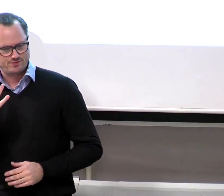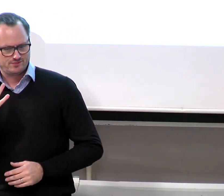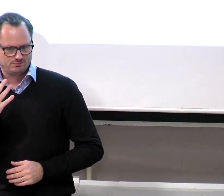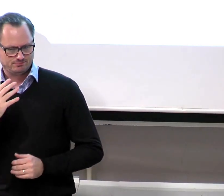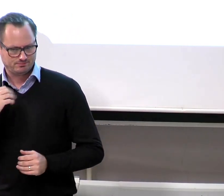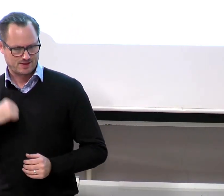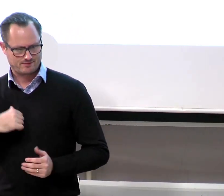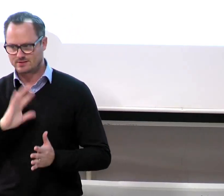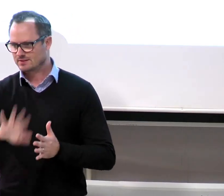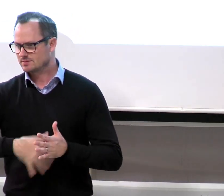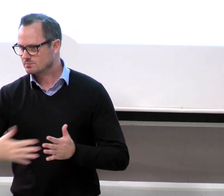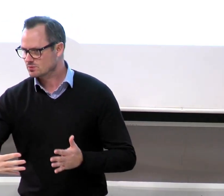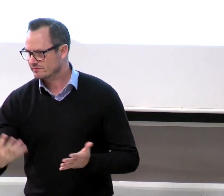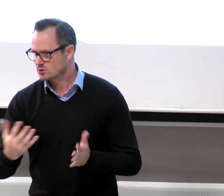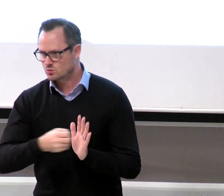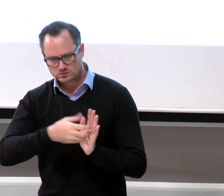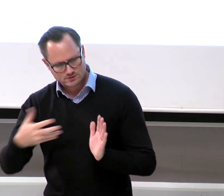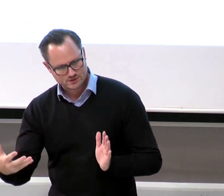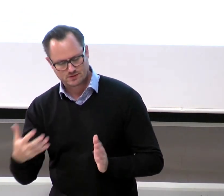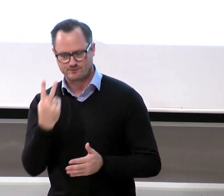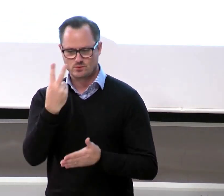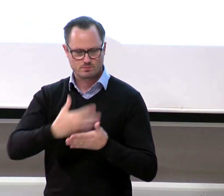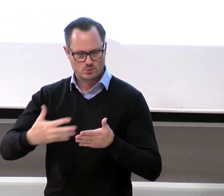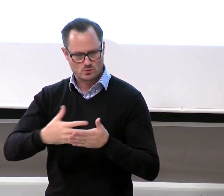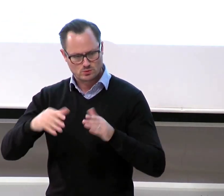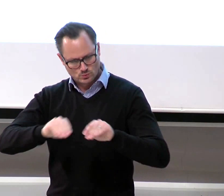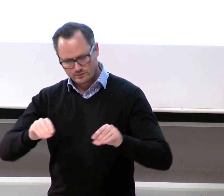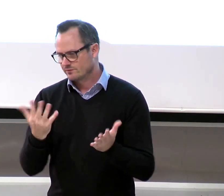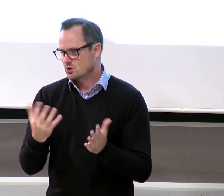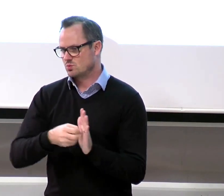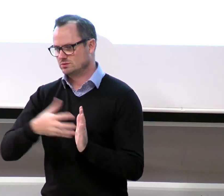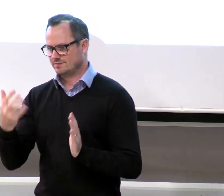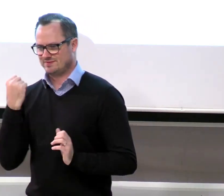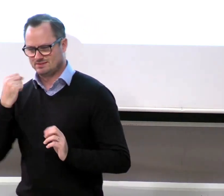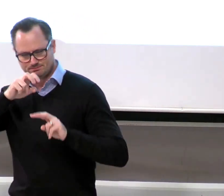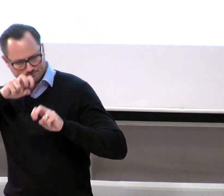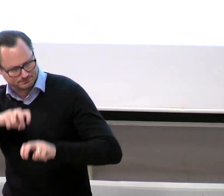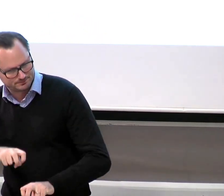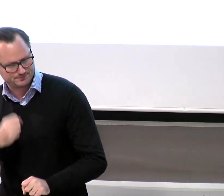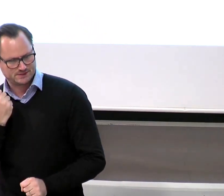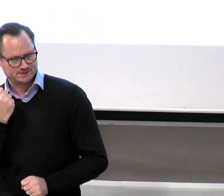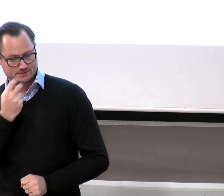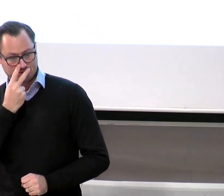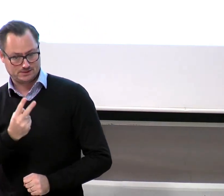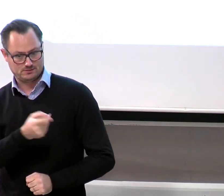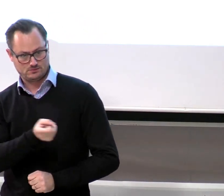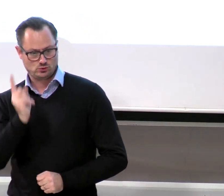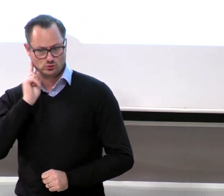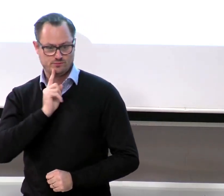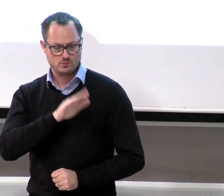Man har genom forskningen fått reda på vad en sån metod, eller vad teckenspråkliga metoden får för konsekvenser. Och det är